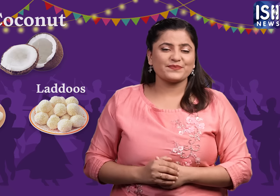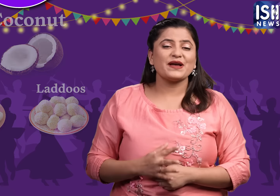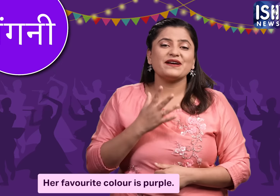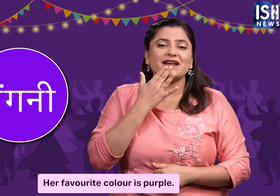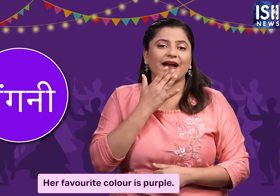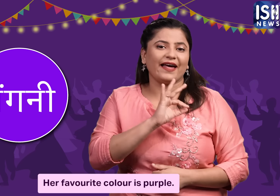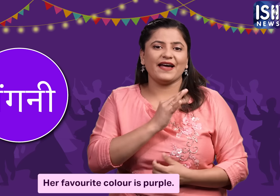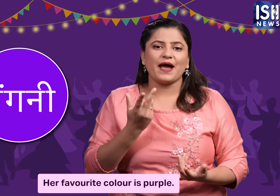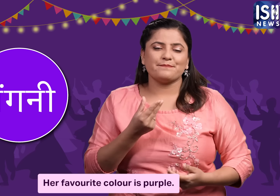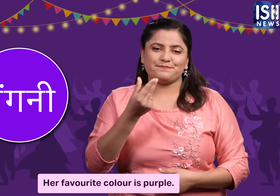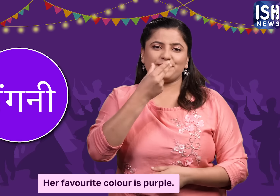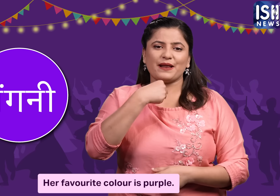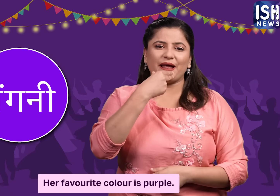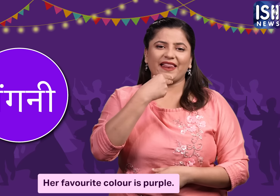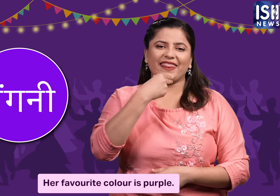उनका पसंदीदा रंग बैंगनी है।